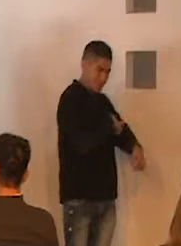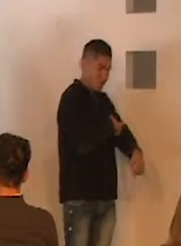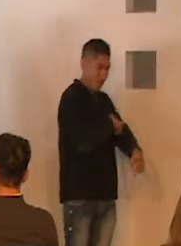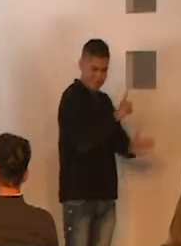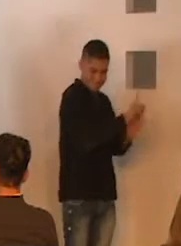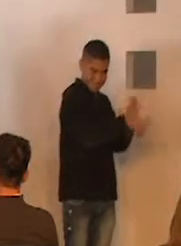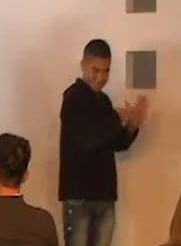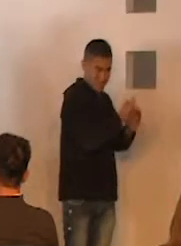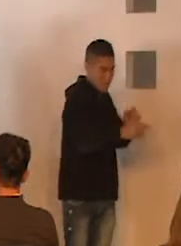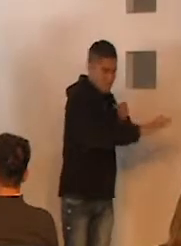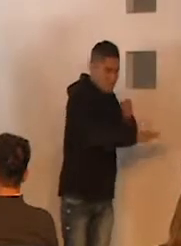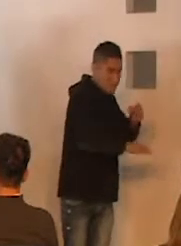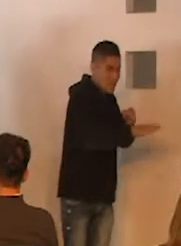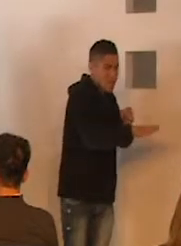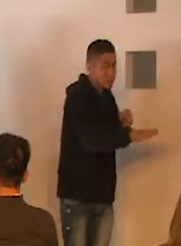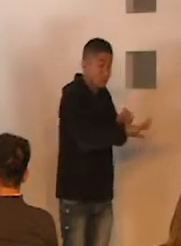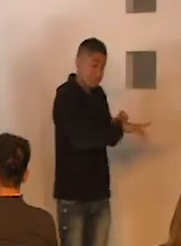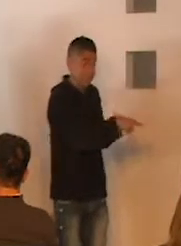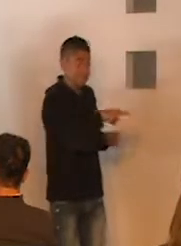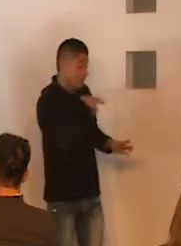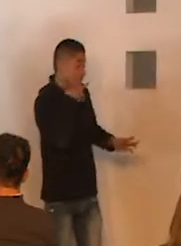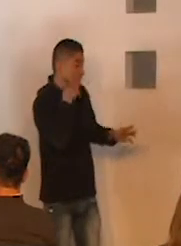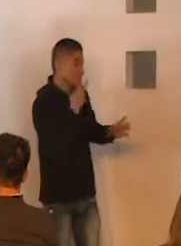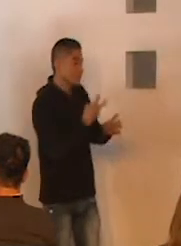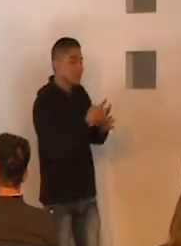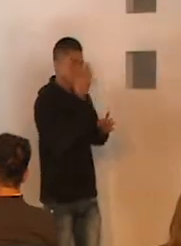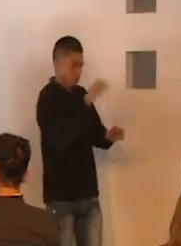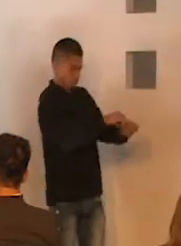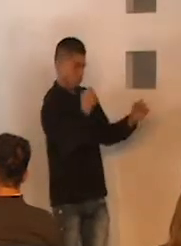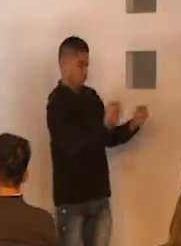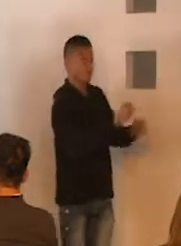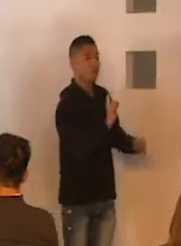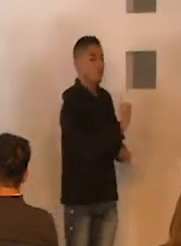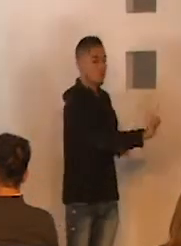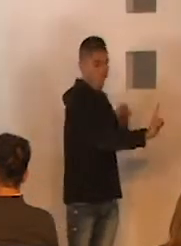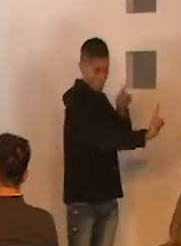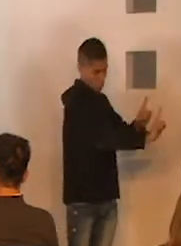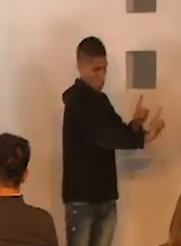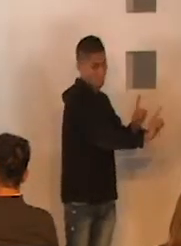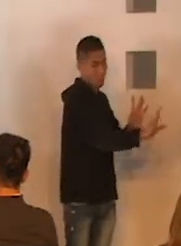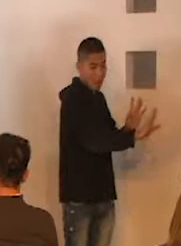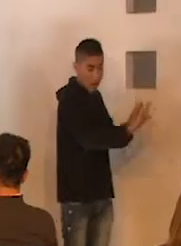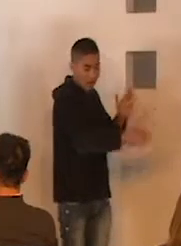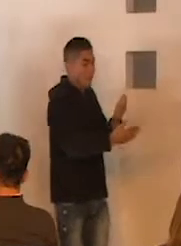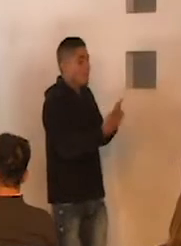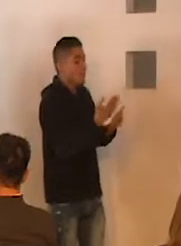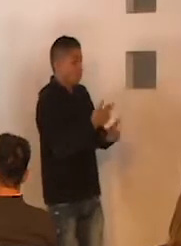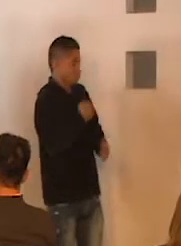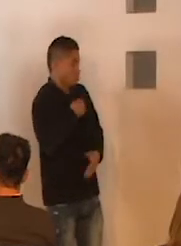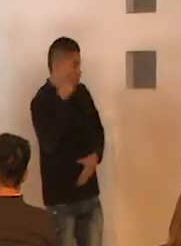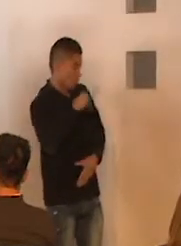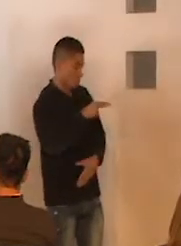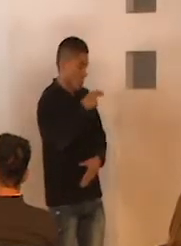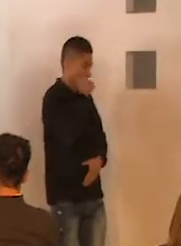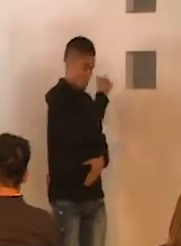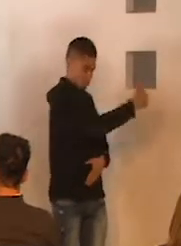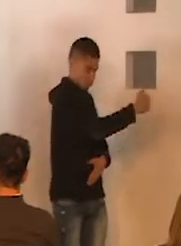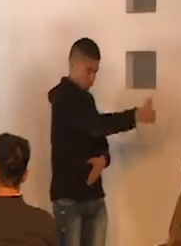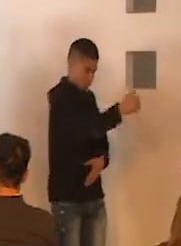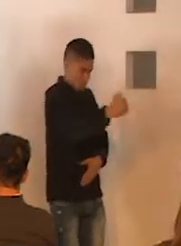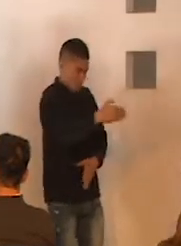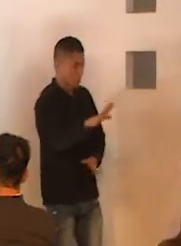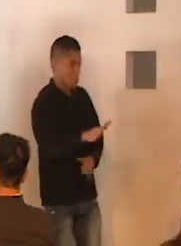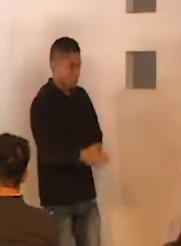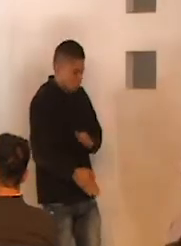hecho de que haya un solo maestro en el aula pues facilita que uno pueda estar observando al niño permanentemente y pueda ver unos